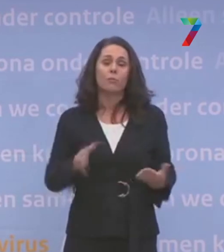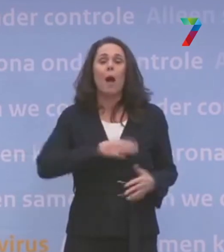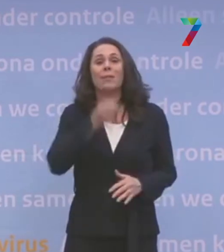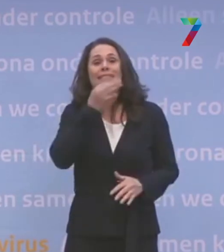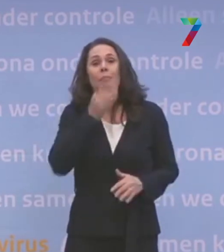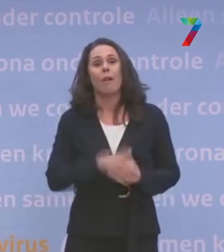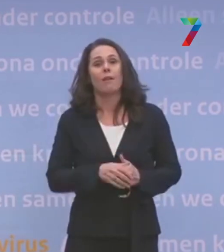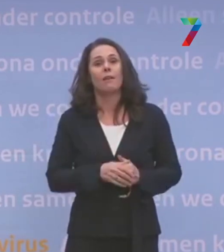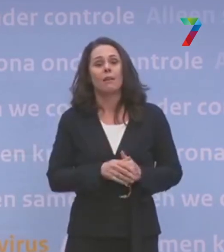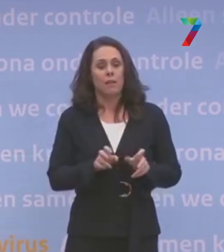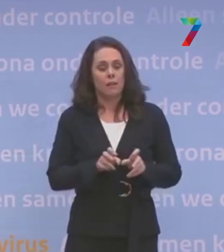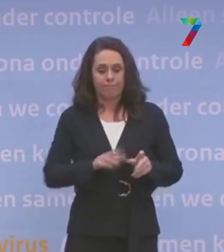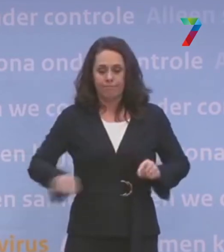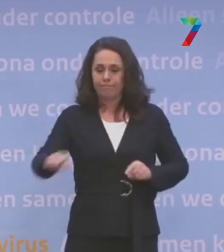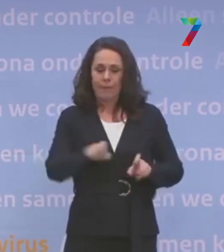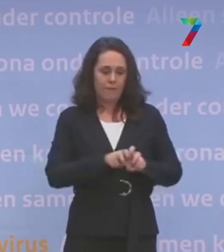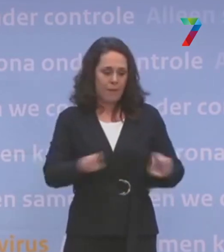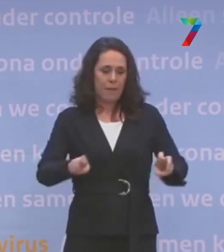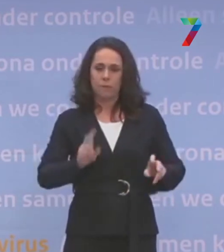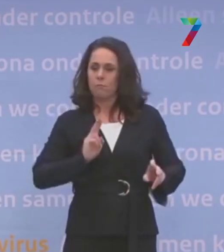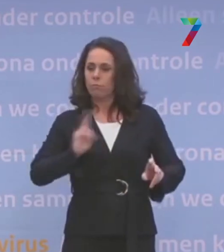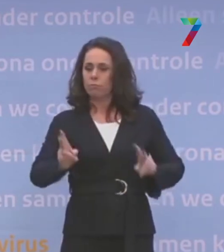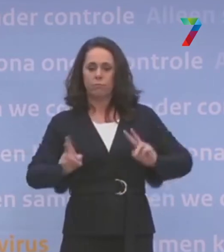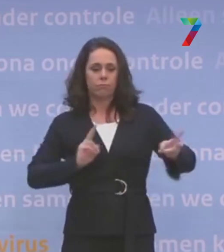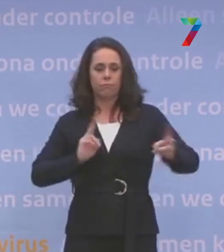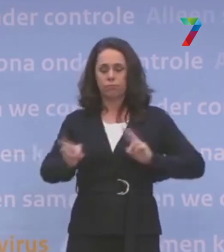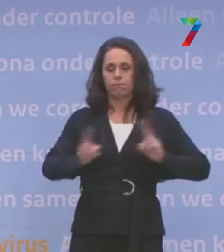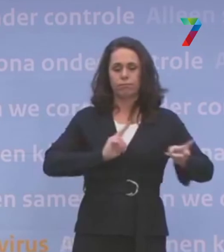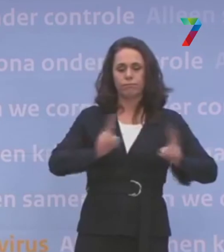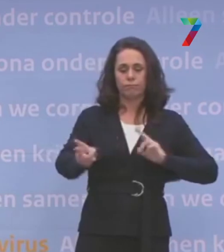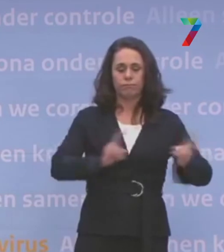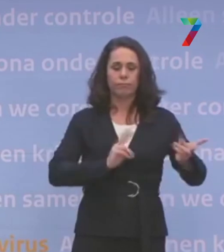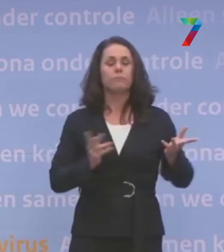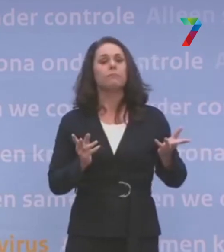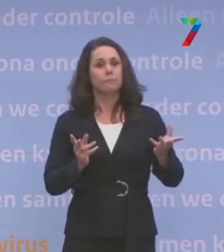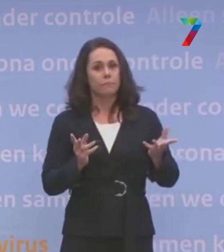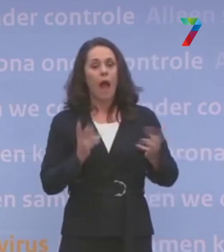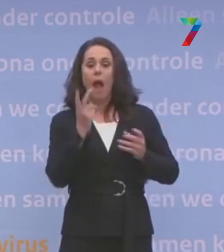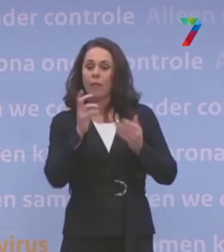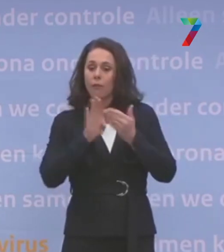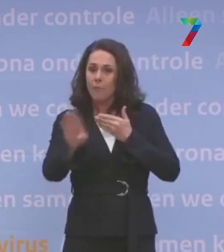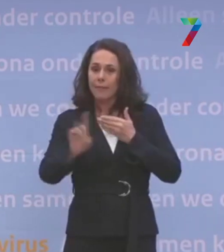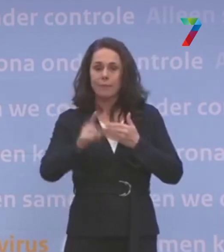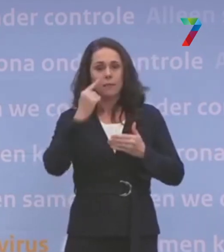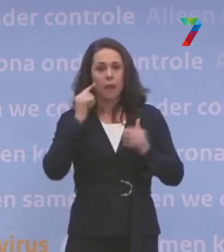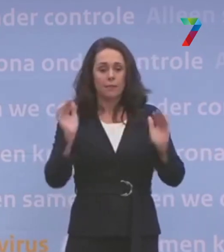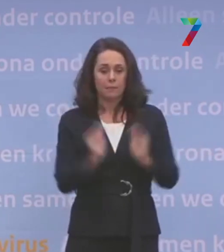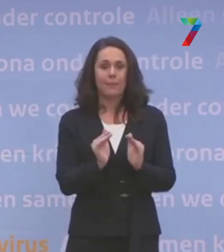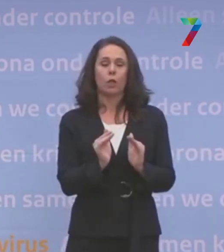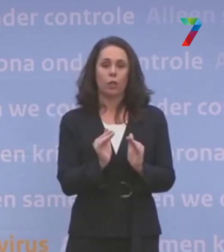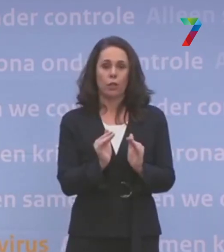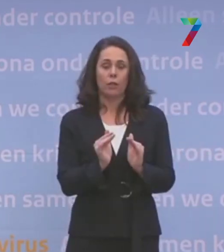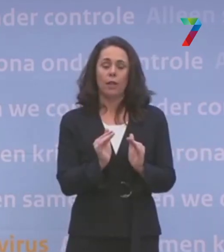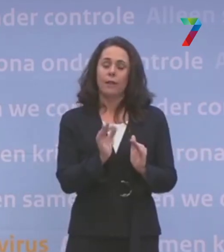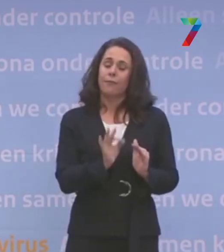simpel. Het is een virus onder ons, dat kan overspringen op een ander. Als je 1,5 meter afstand houdt, is die kans heel klein. En dat kan ontzettend ellendige gevolgen hebben.